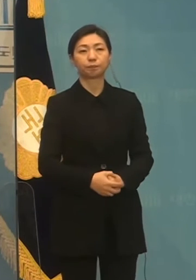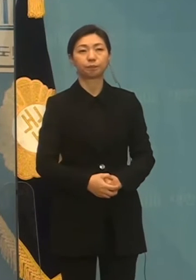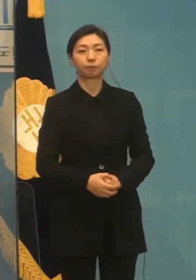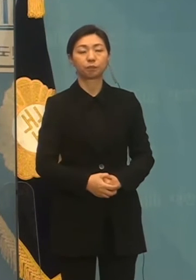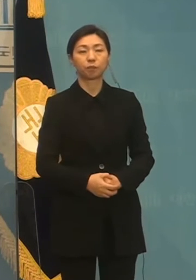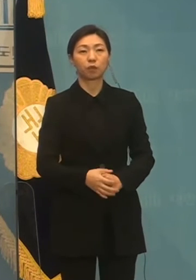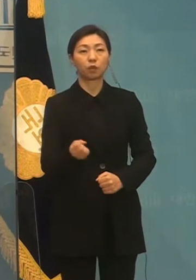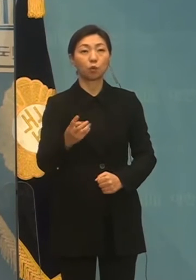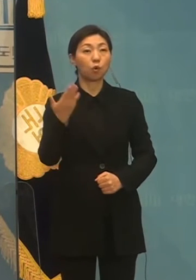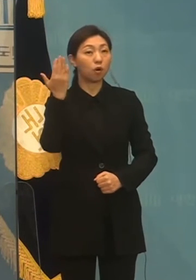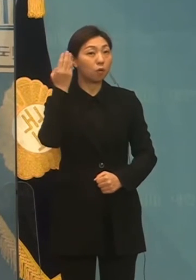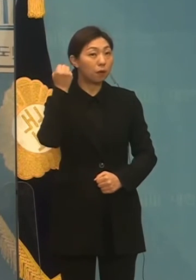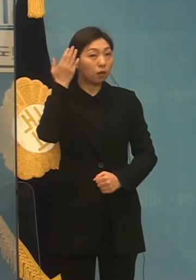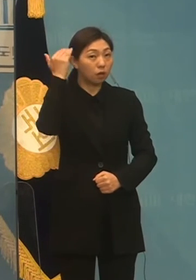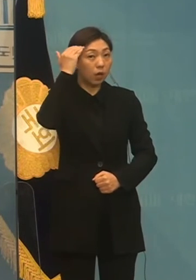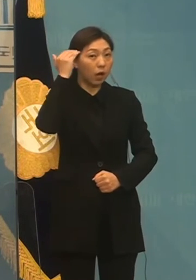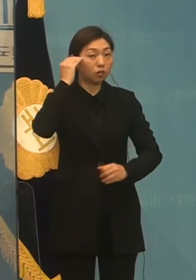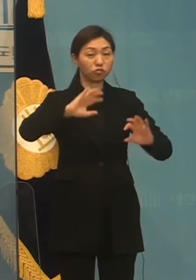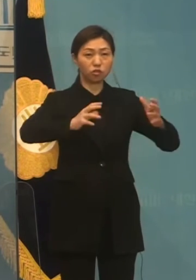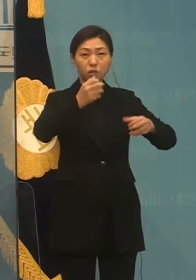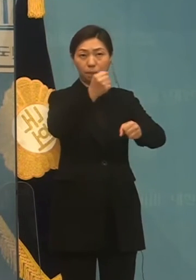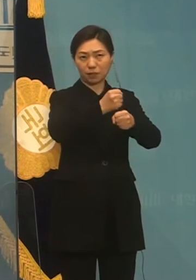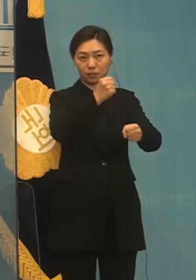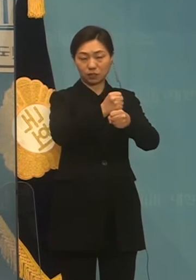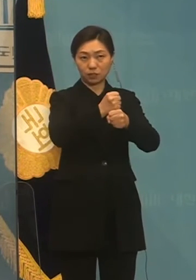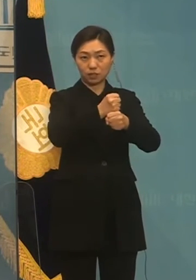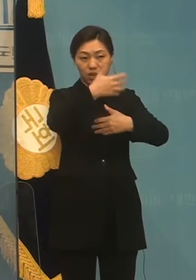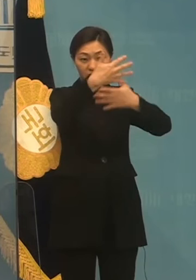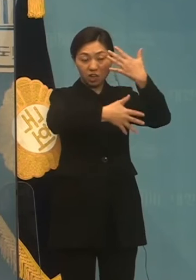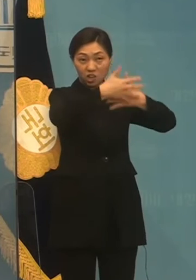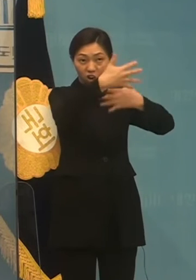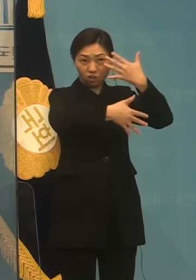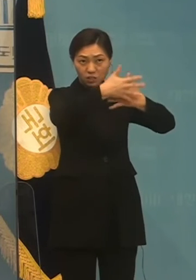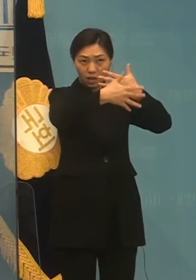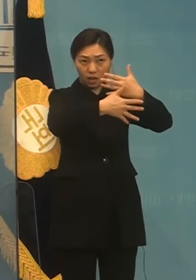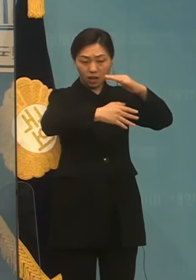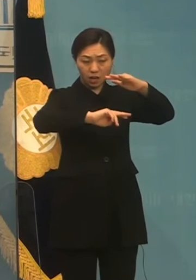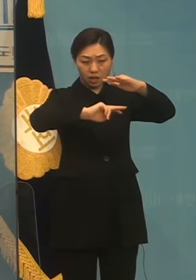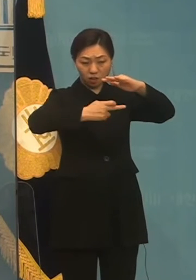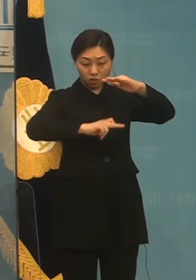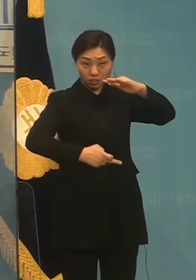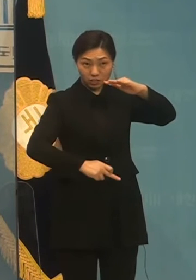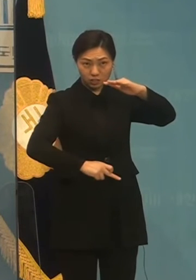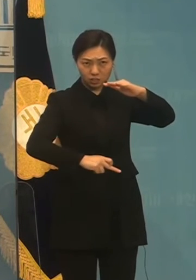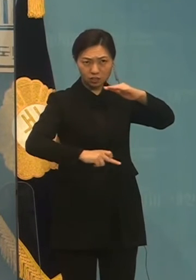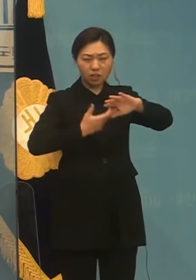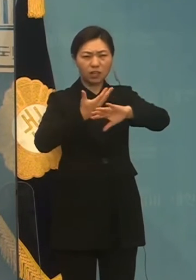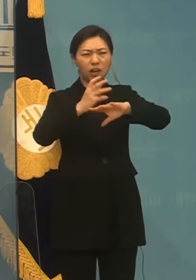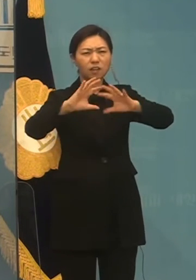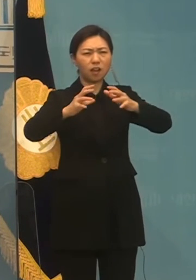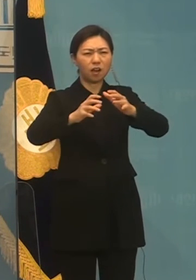그리고 최근 대한민국에서 제작된 영상 콘텐츠들이 해외에서 잇따라 성공하면서